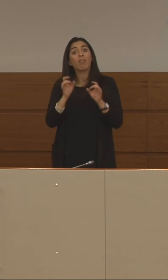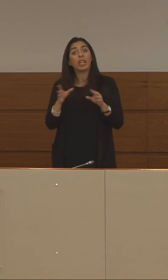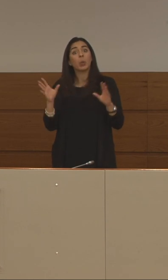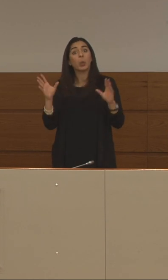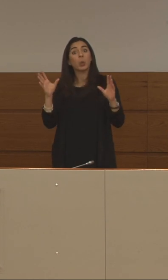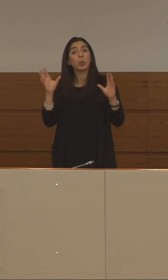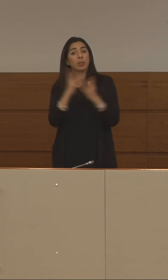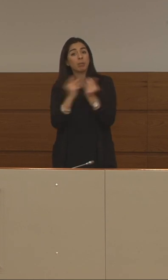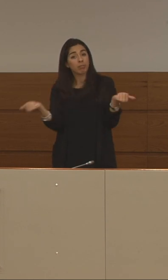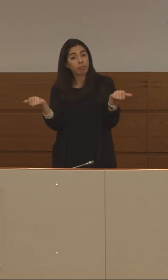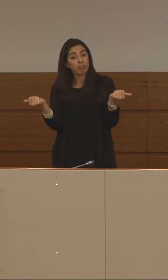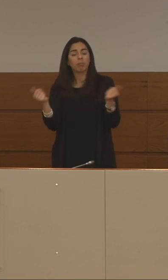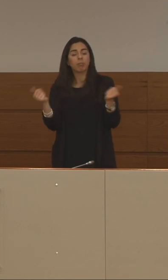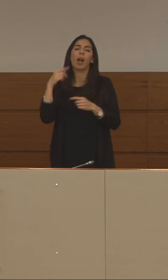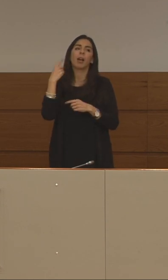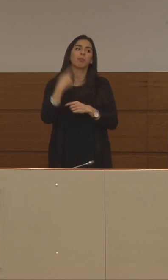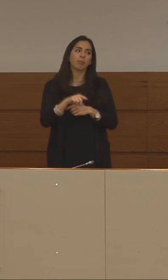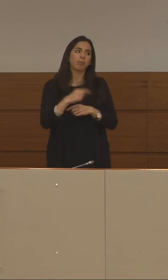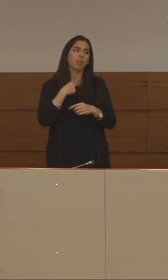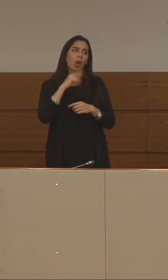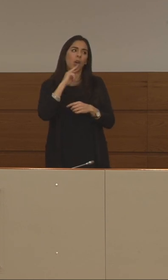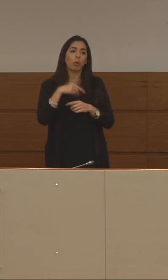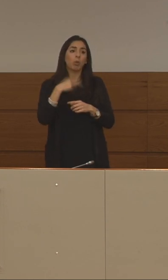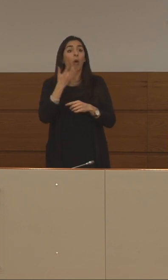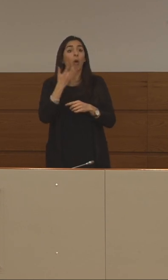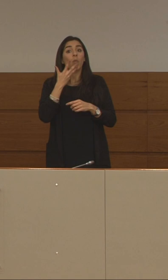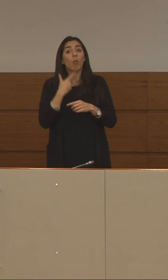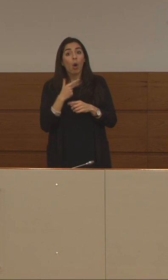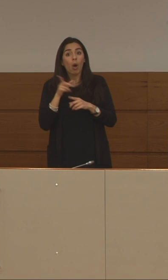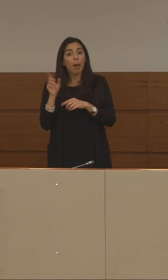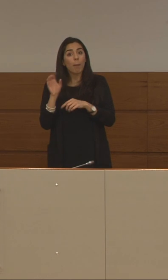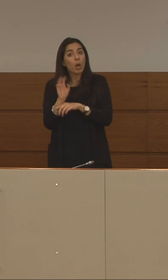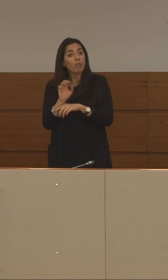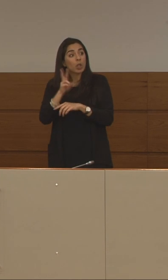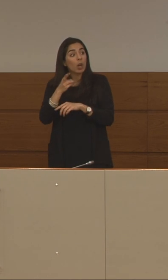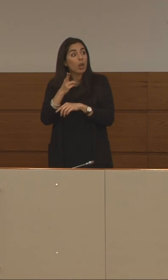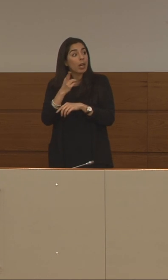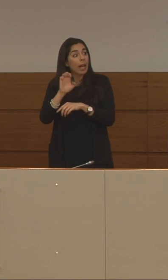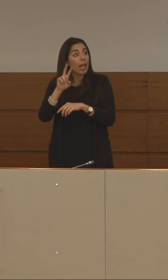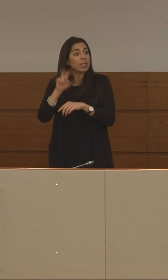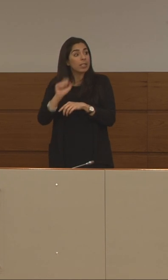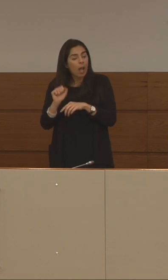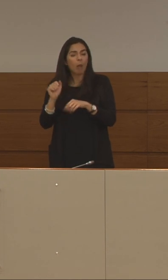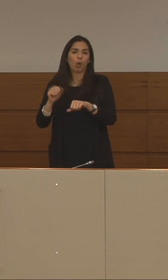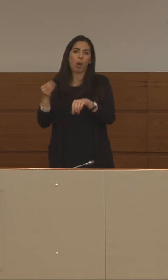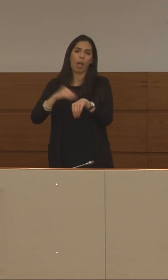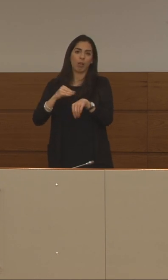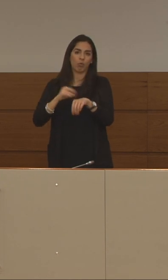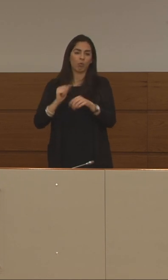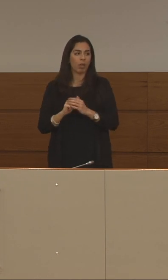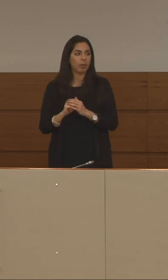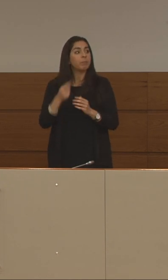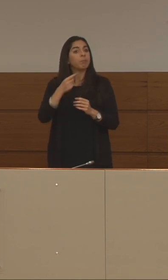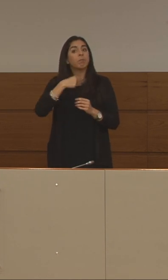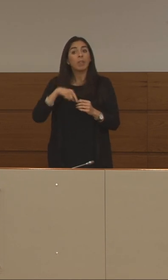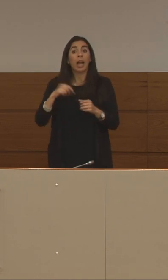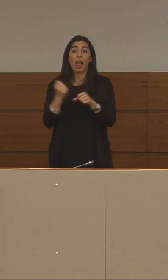su questo rispondo io poi se vuole aggiungere qualcosa il professore noi stiamo lavorando